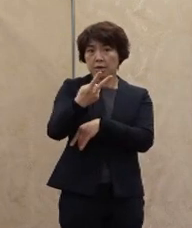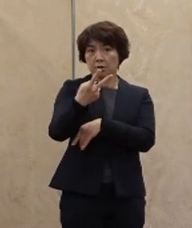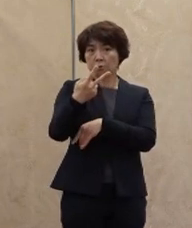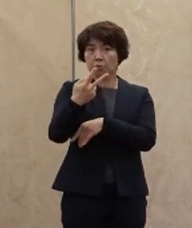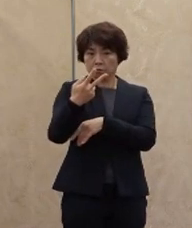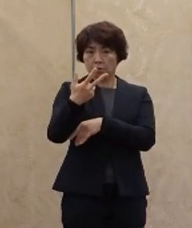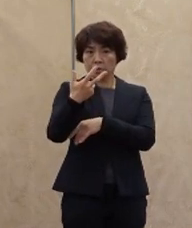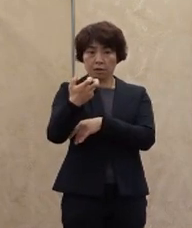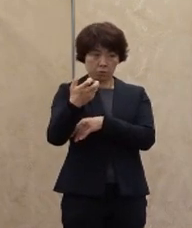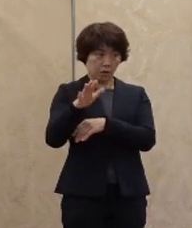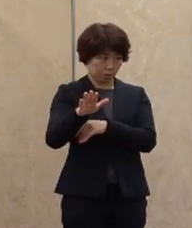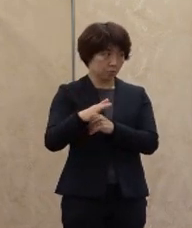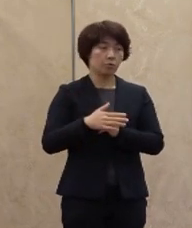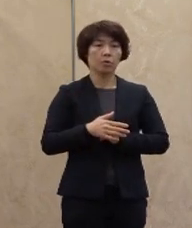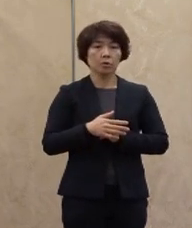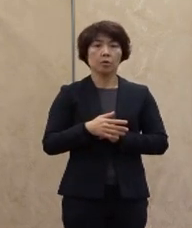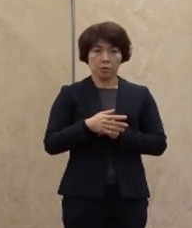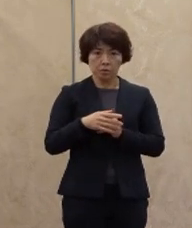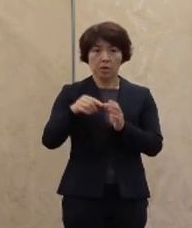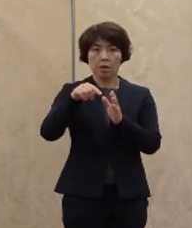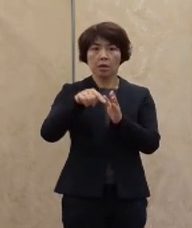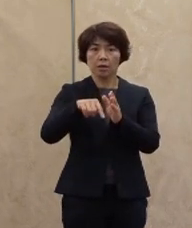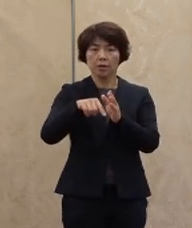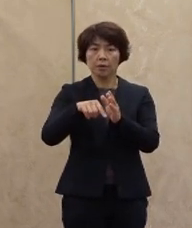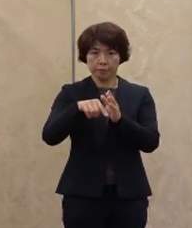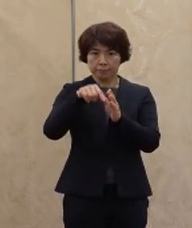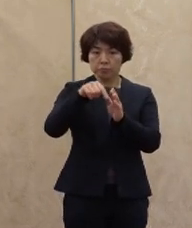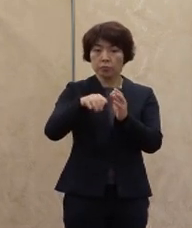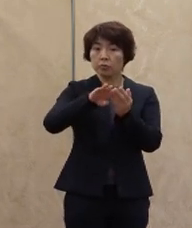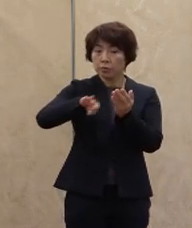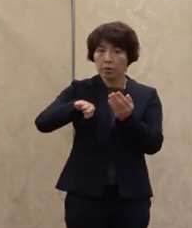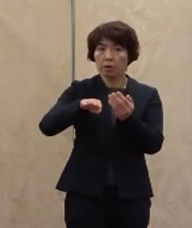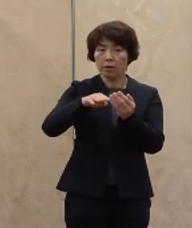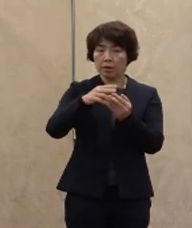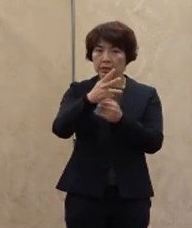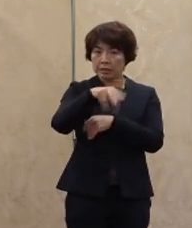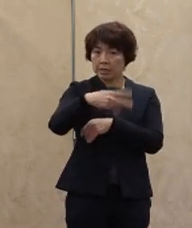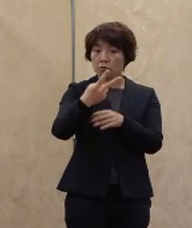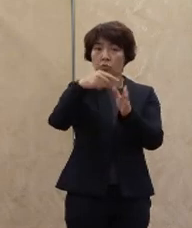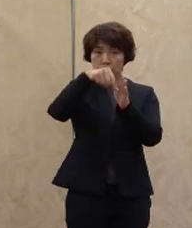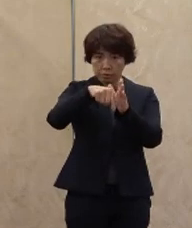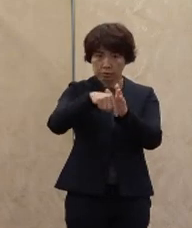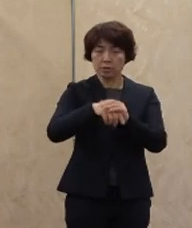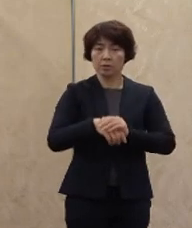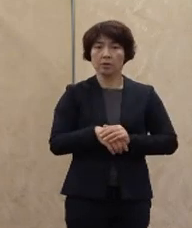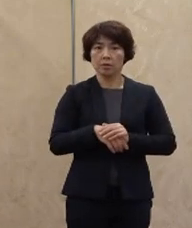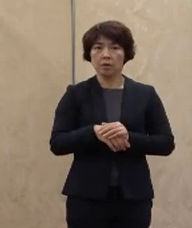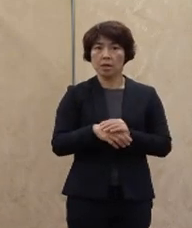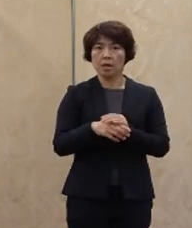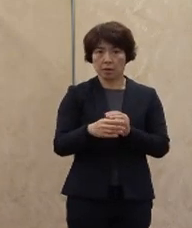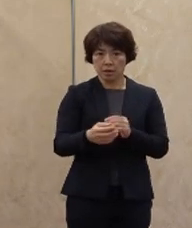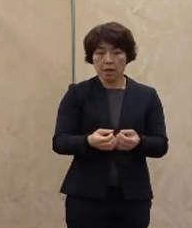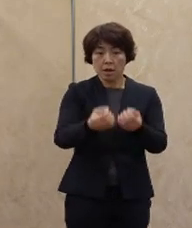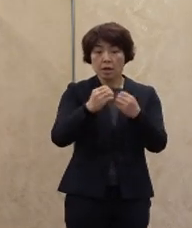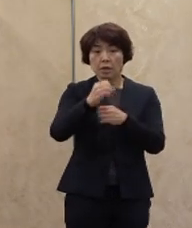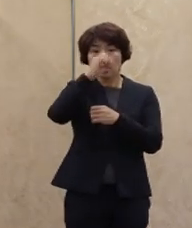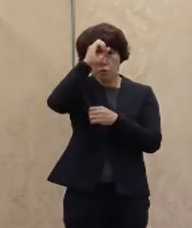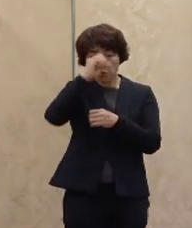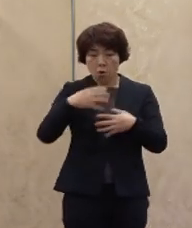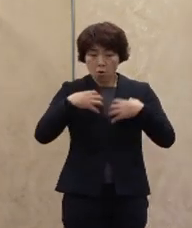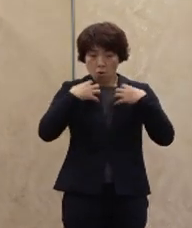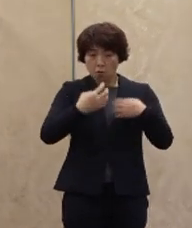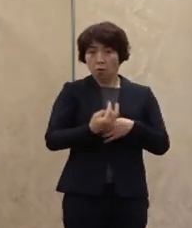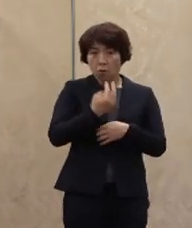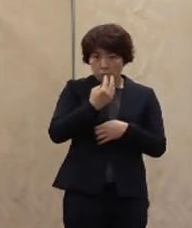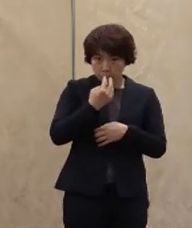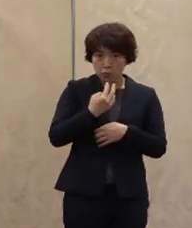のうちで、まあ、この70を除いて200の病院のうち、感染症の呼吸器内科であった